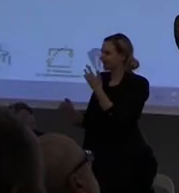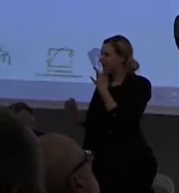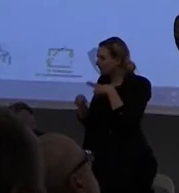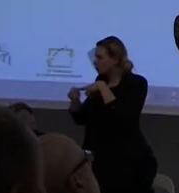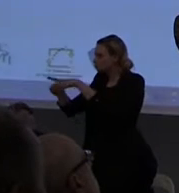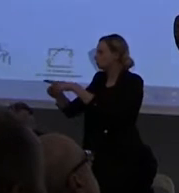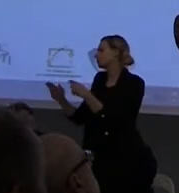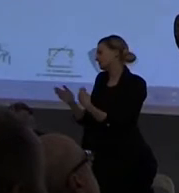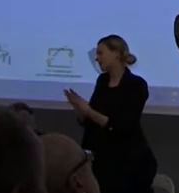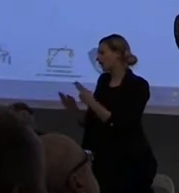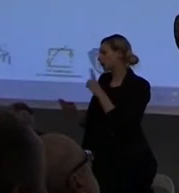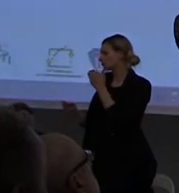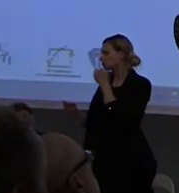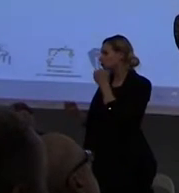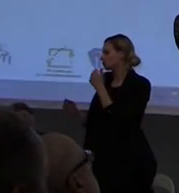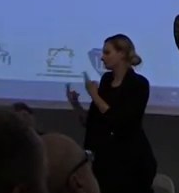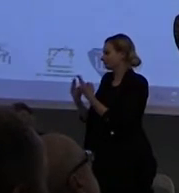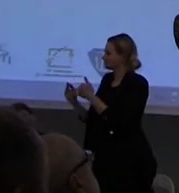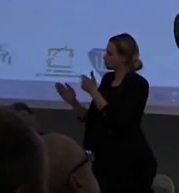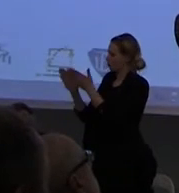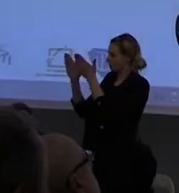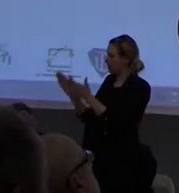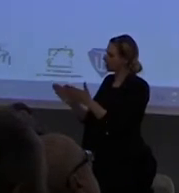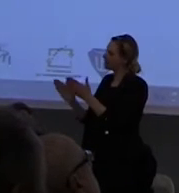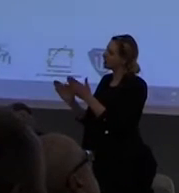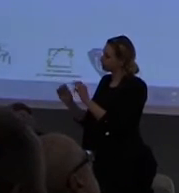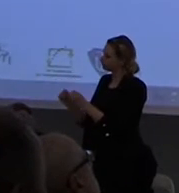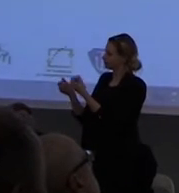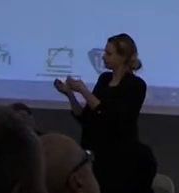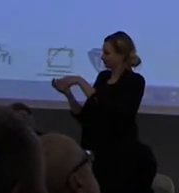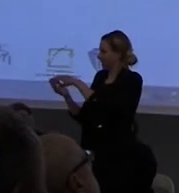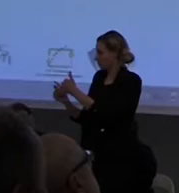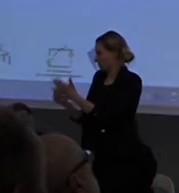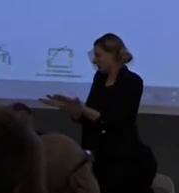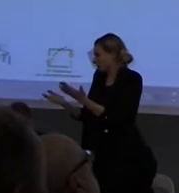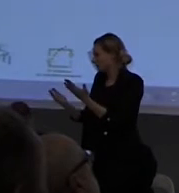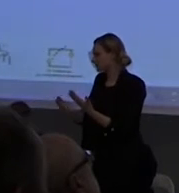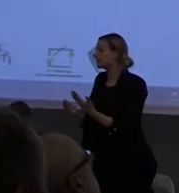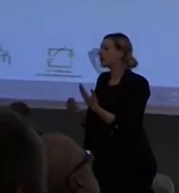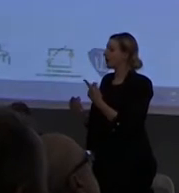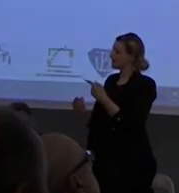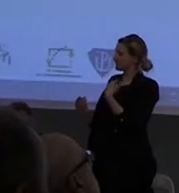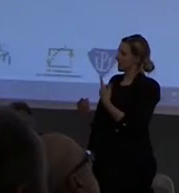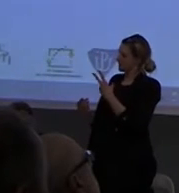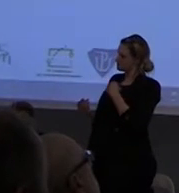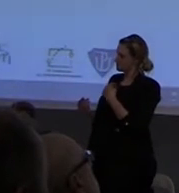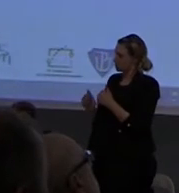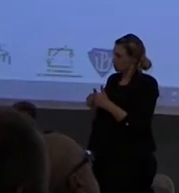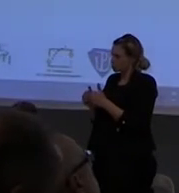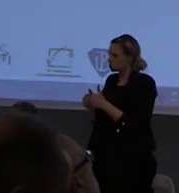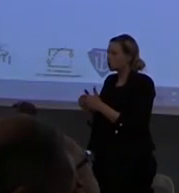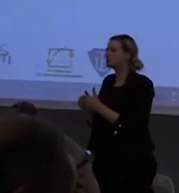rámec své práce ta škola. Čili jsme si vědomi toho, že tento systém funguje, plošné